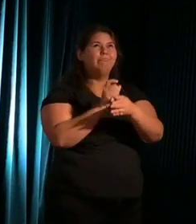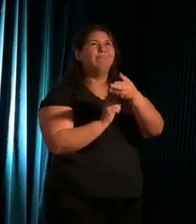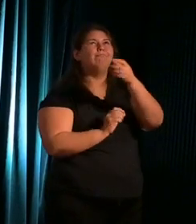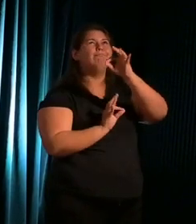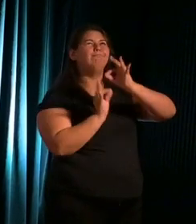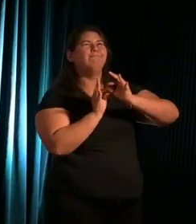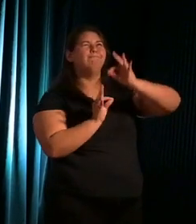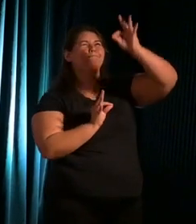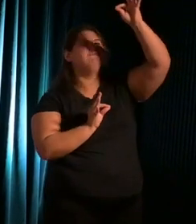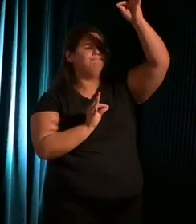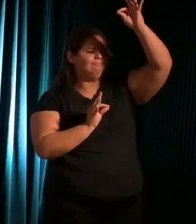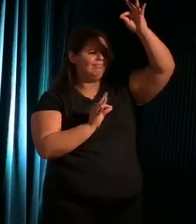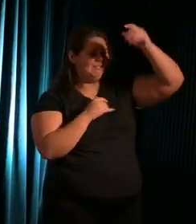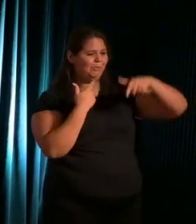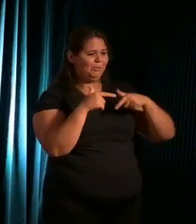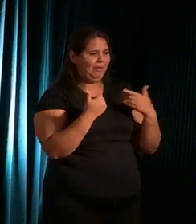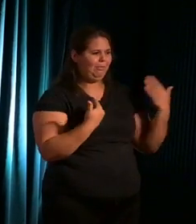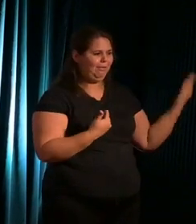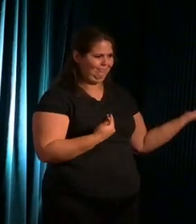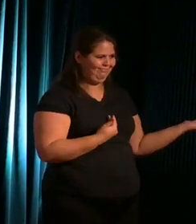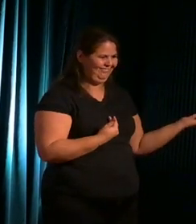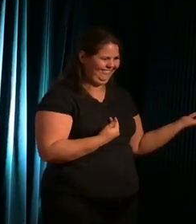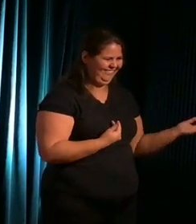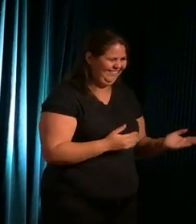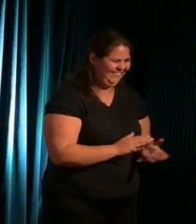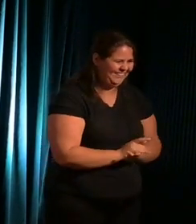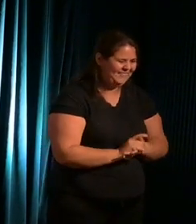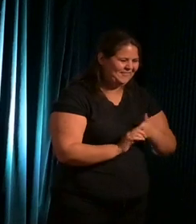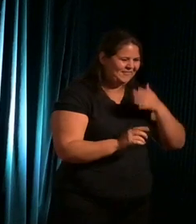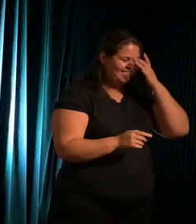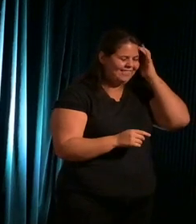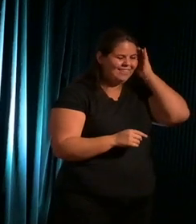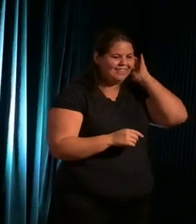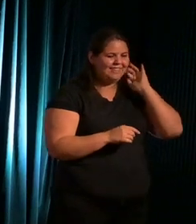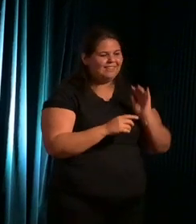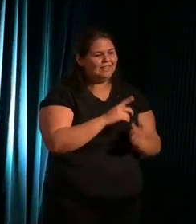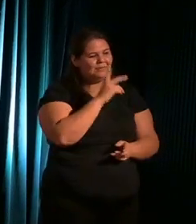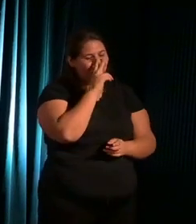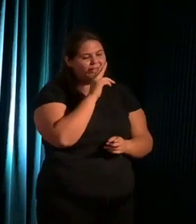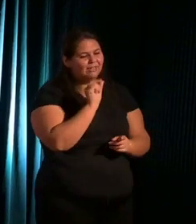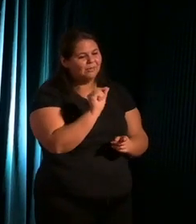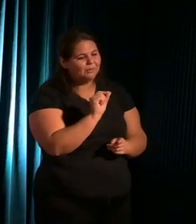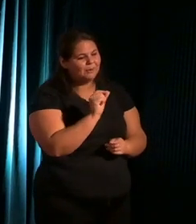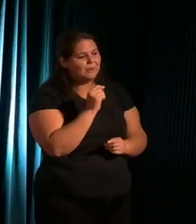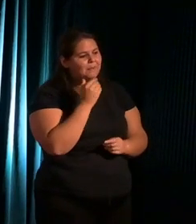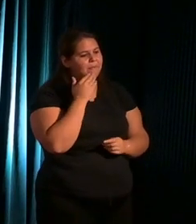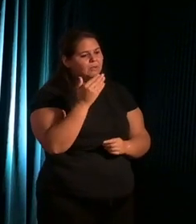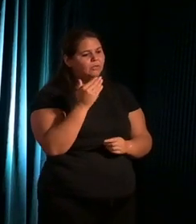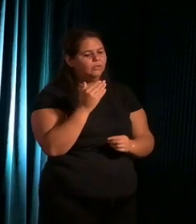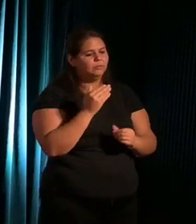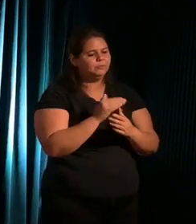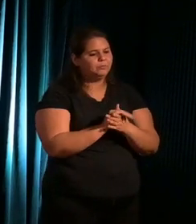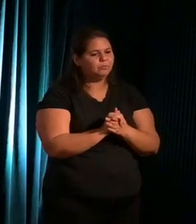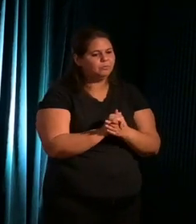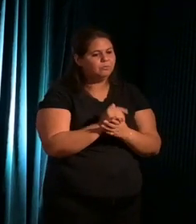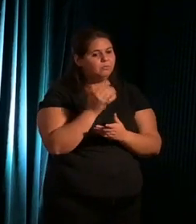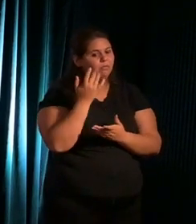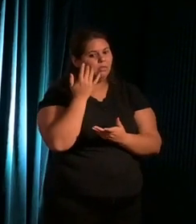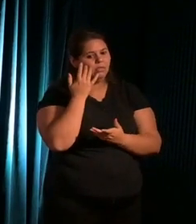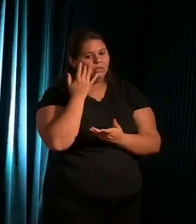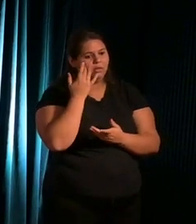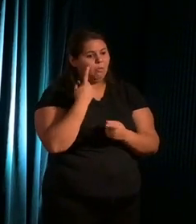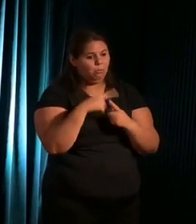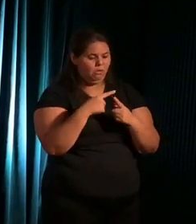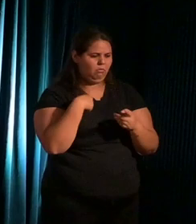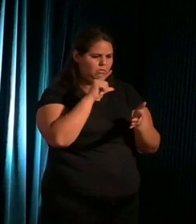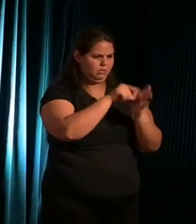Mas eu queria louvar, eu tinha até pedido a produção, mas não me chegou a tempo, não sei se foi pelo